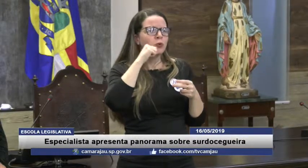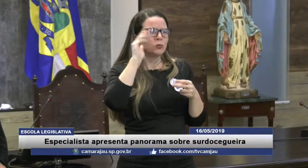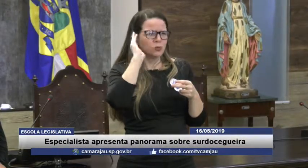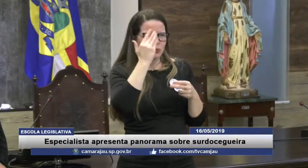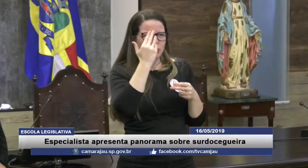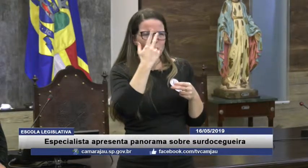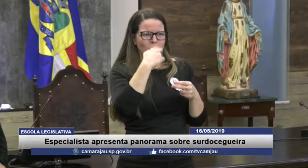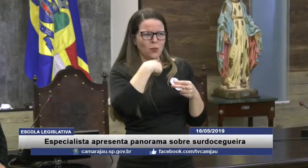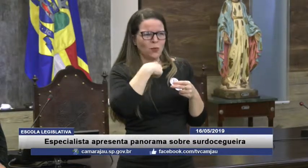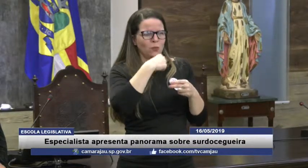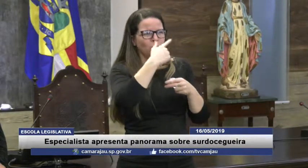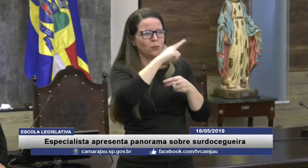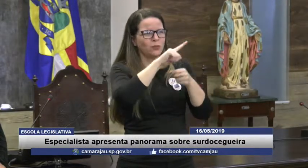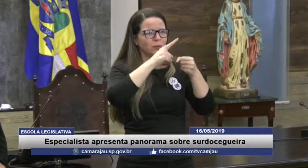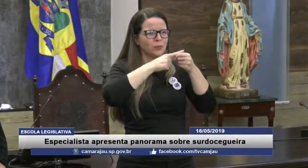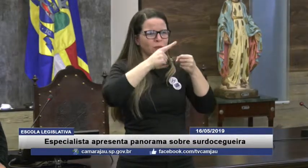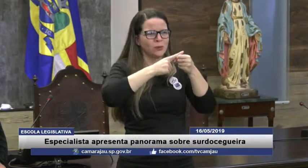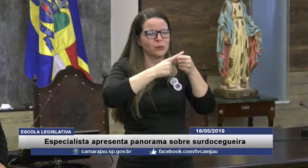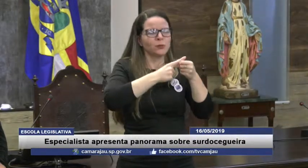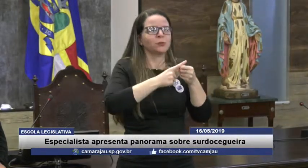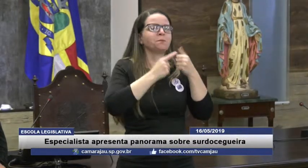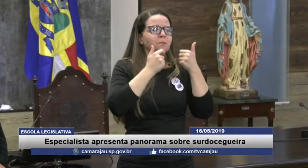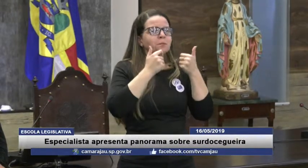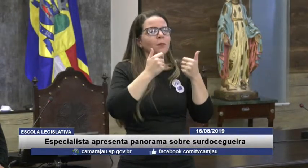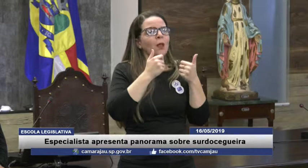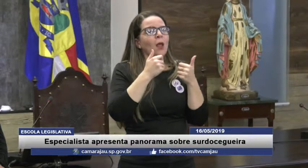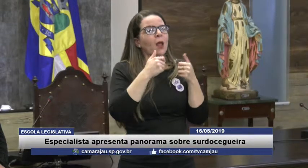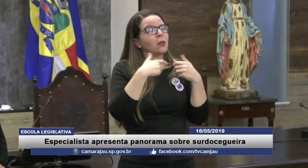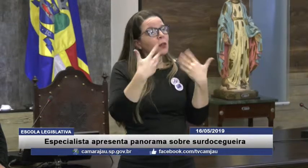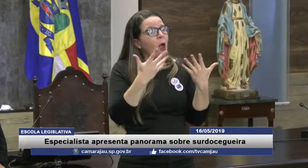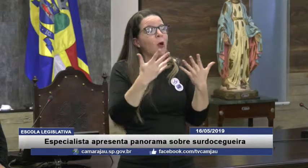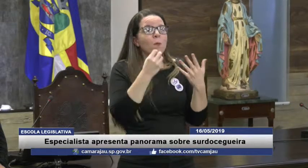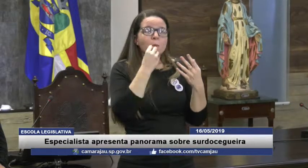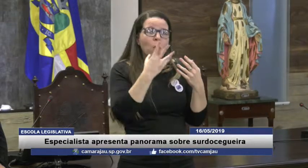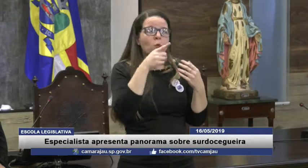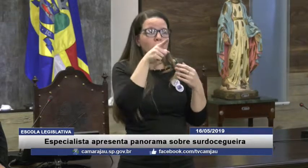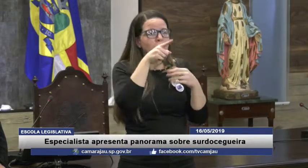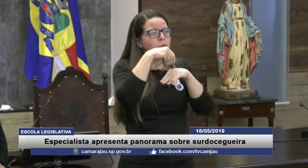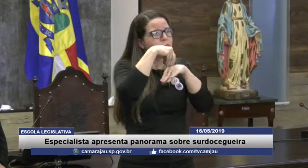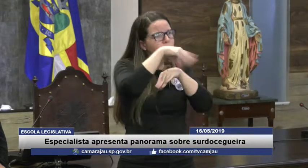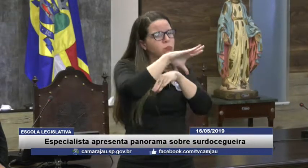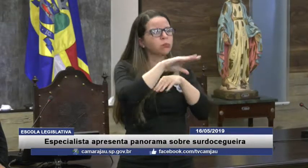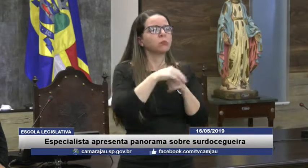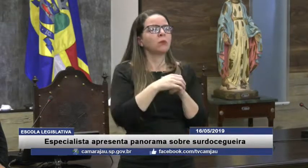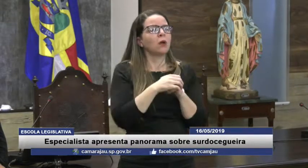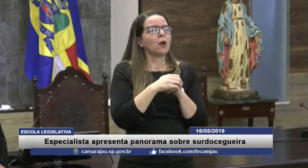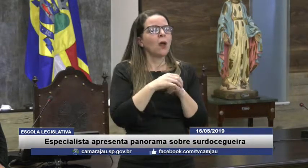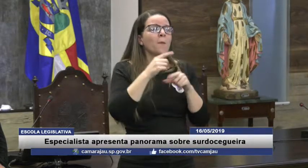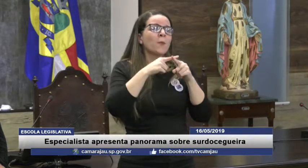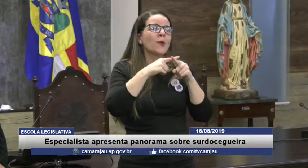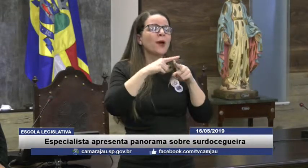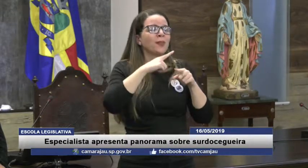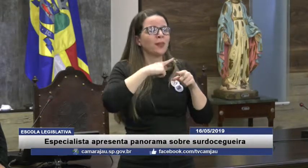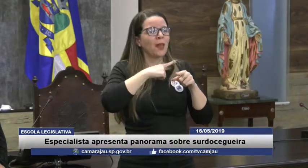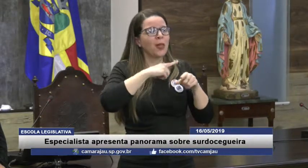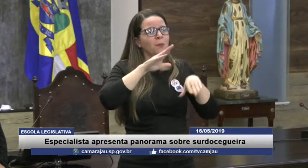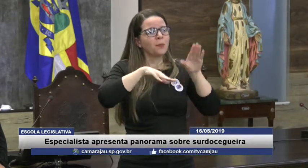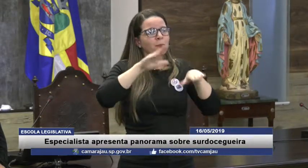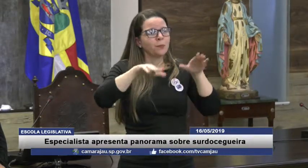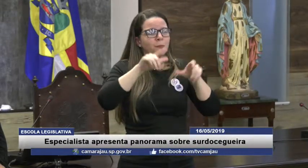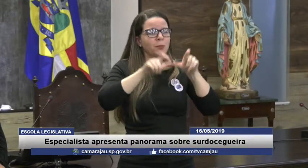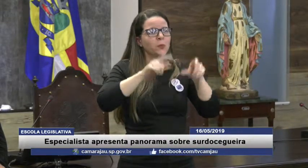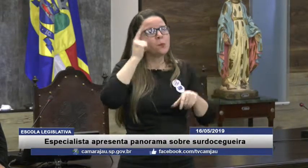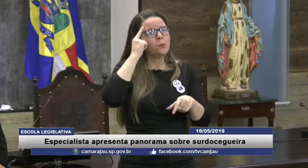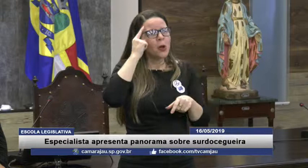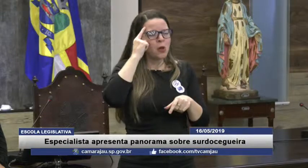mas foi o suficiente, ela conseguiu me ajudar muito. Você falou também sobre amigas de outra cidade, né? É